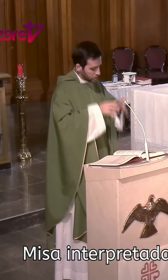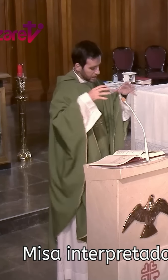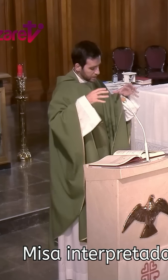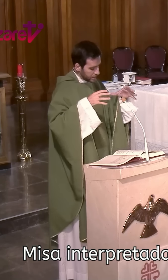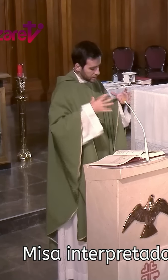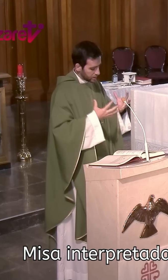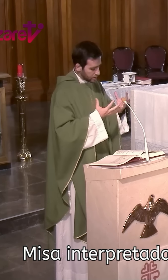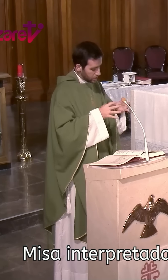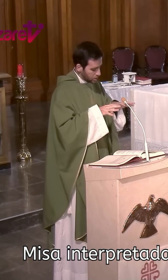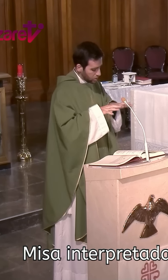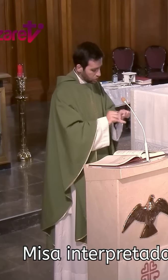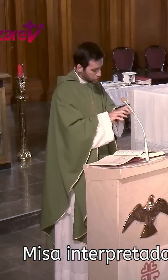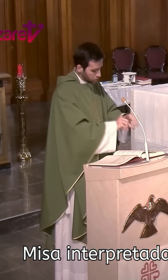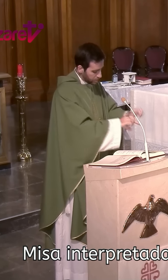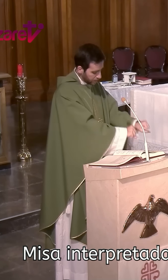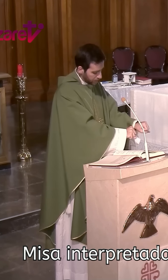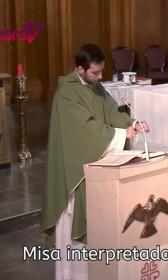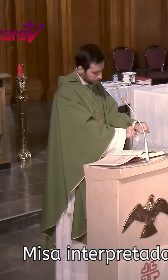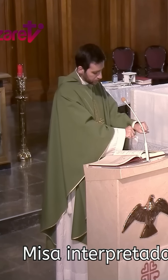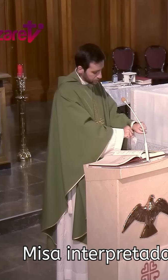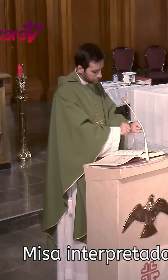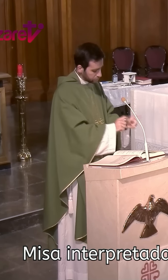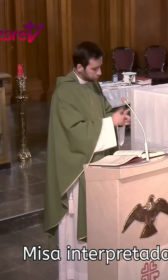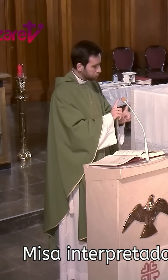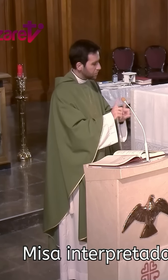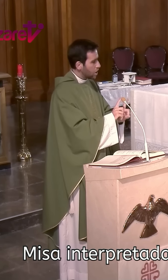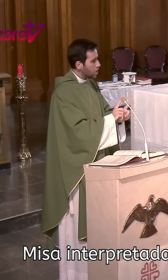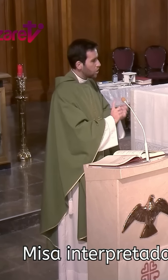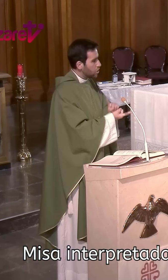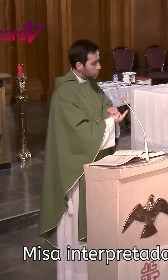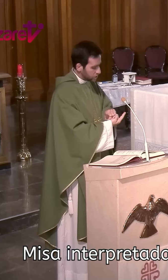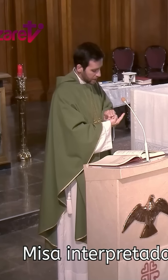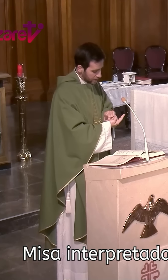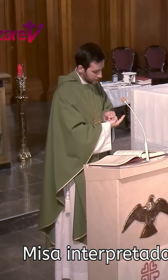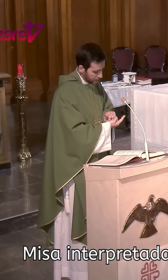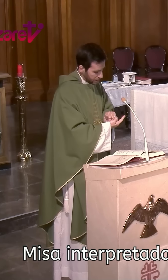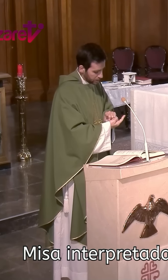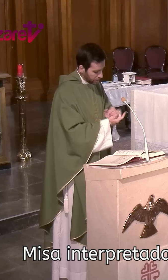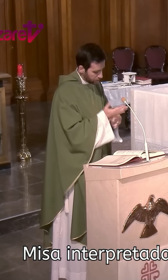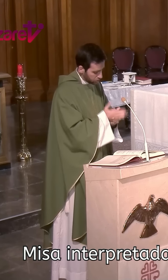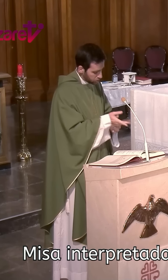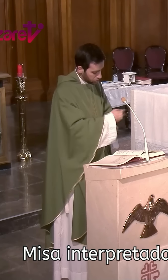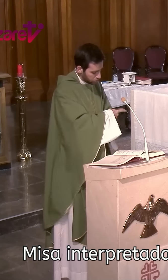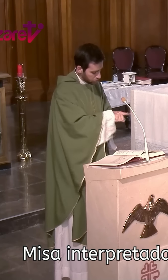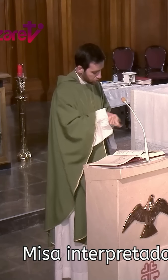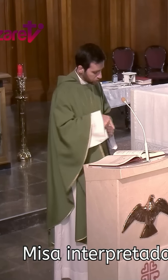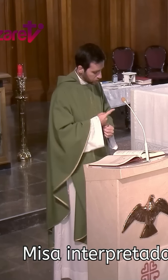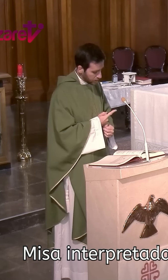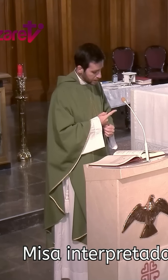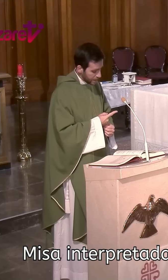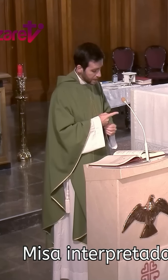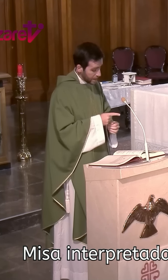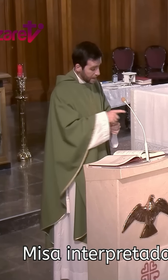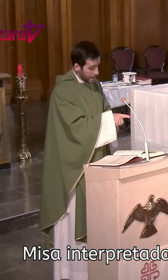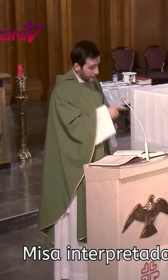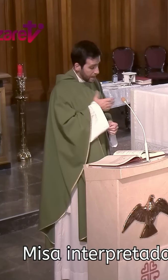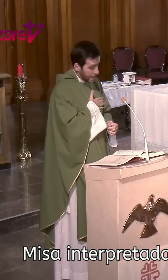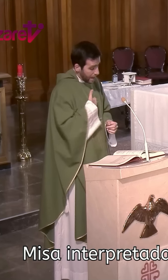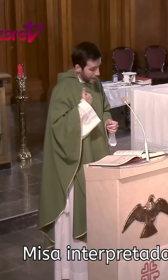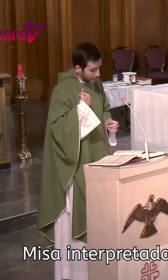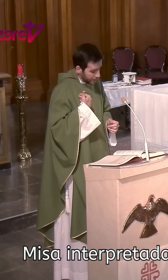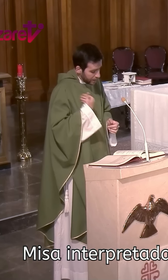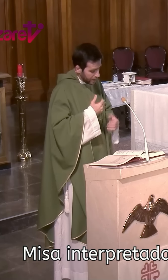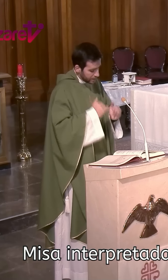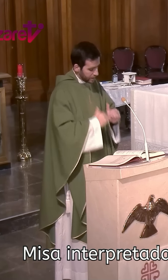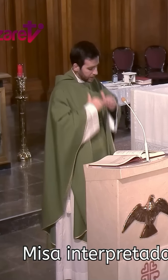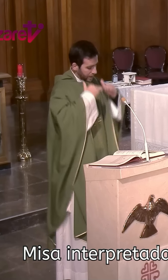que los grandes los oprimen. No sea así entre vosotros.